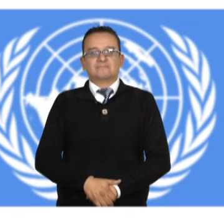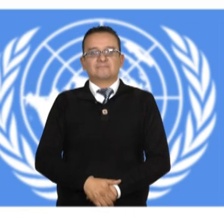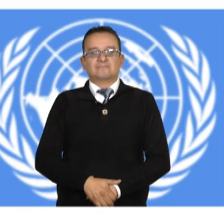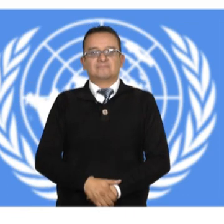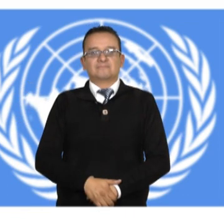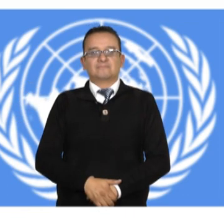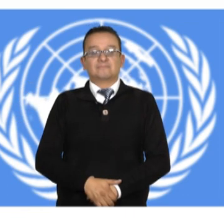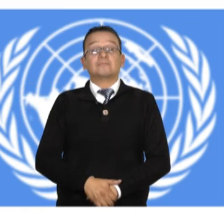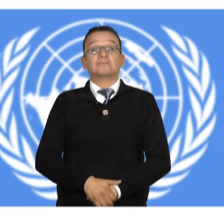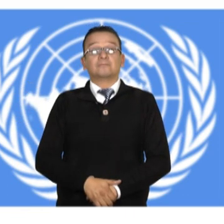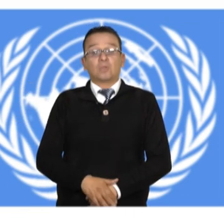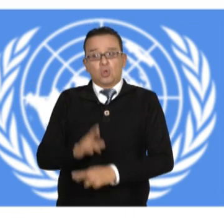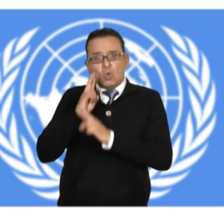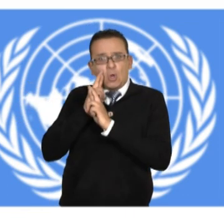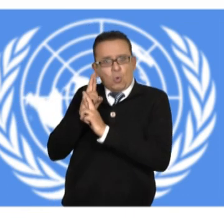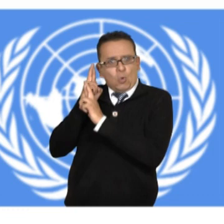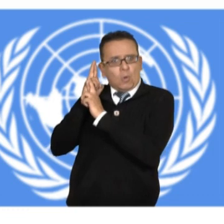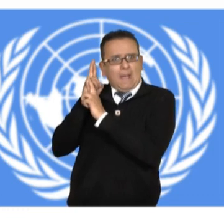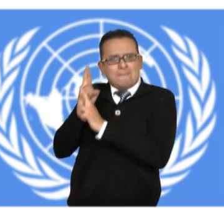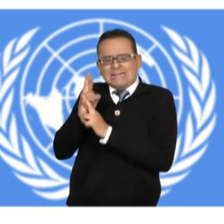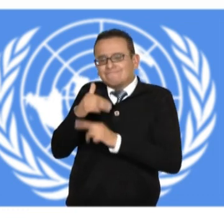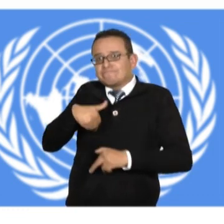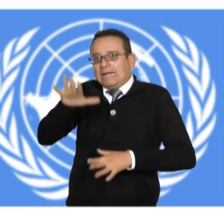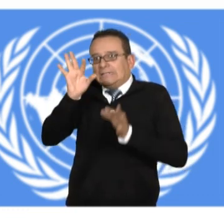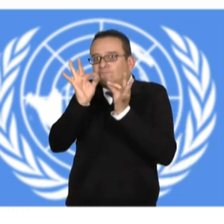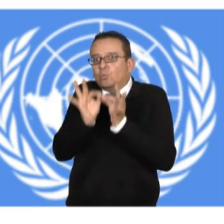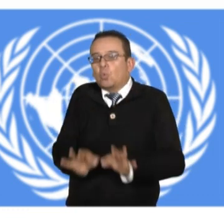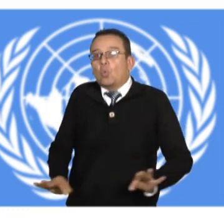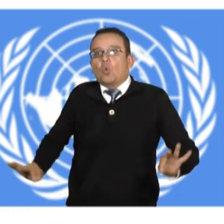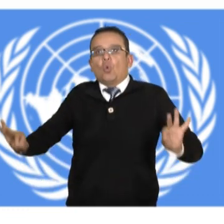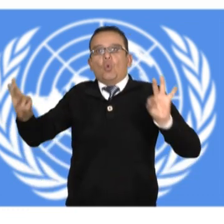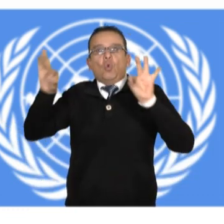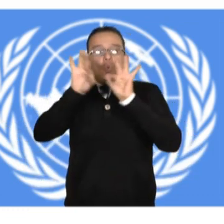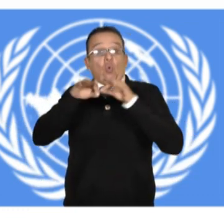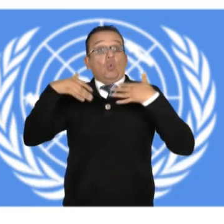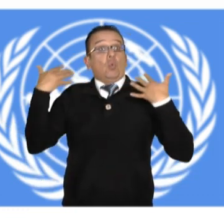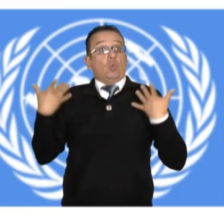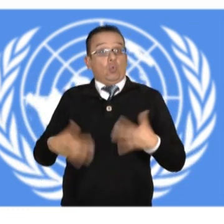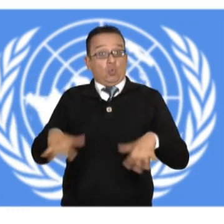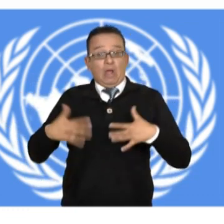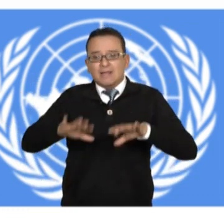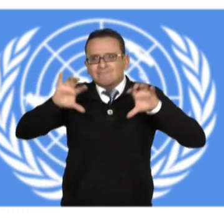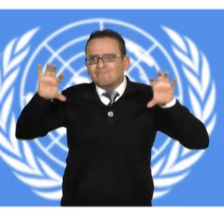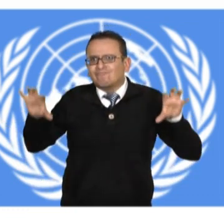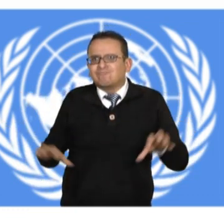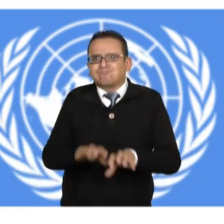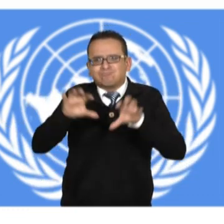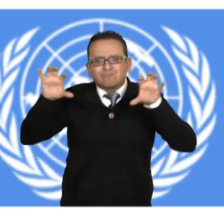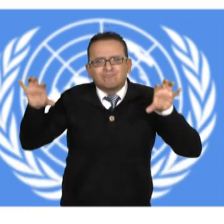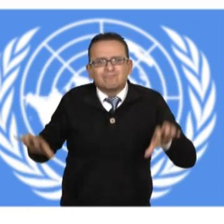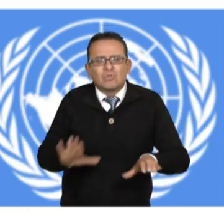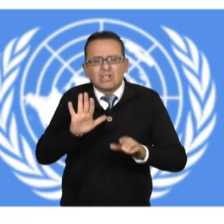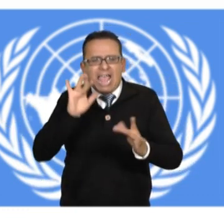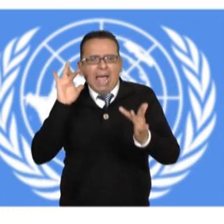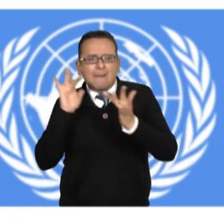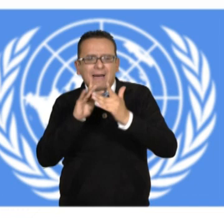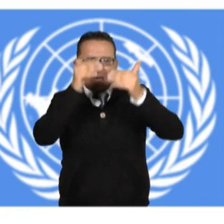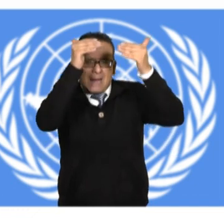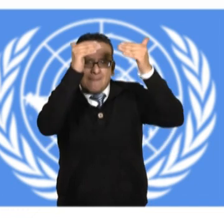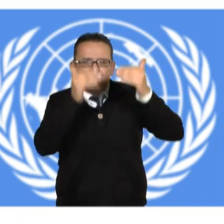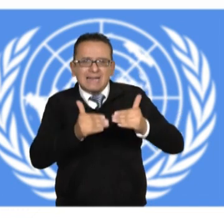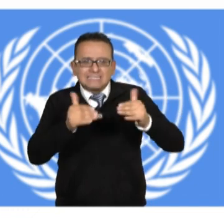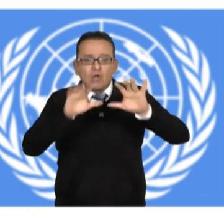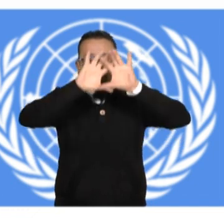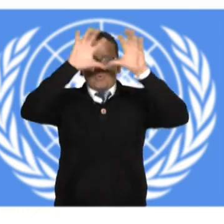F. Reconociendo la importancia que revisten los principios y las directrices de política que figuran en el Programa de